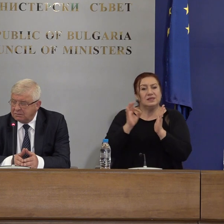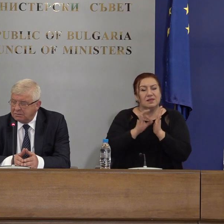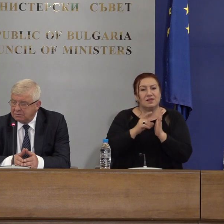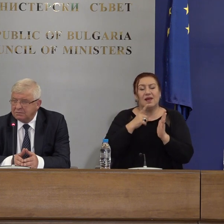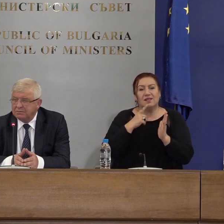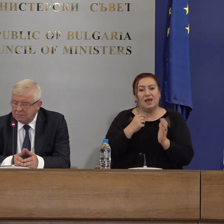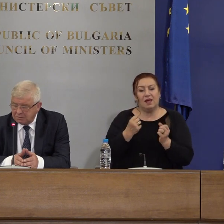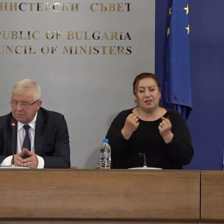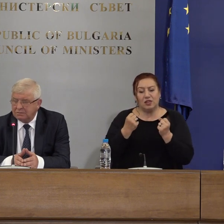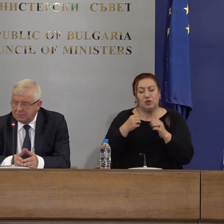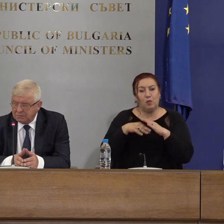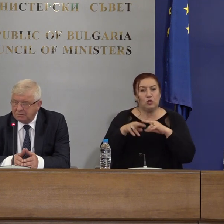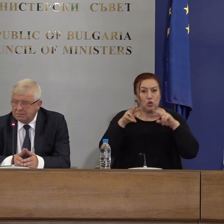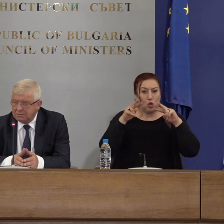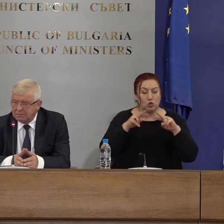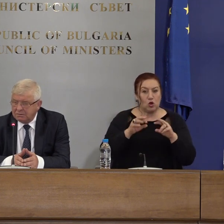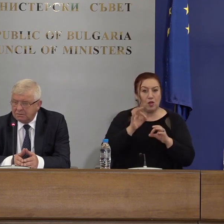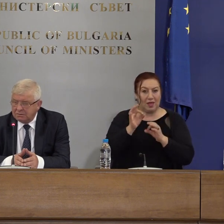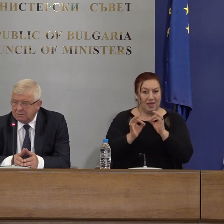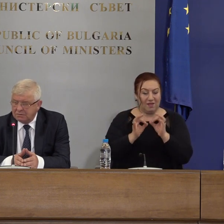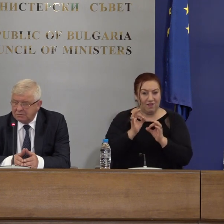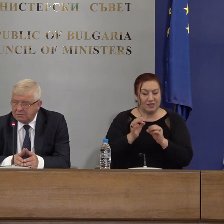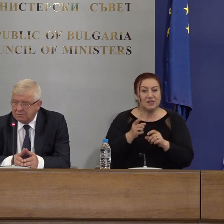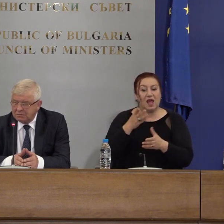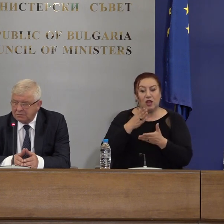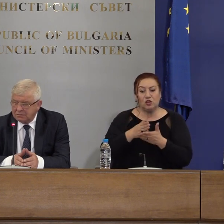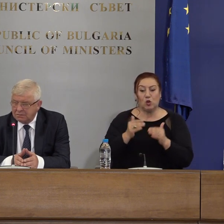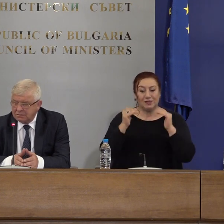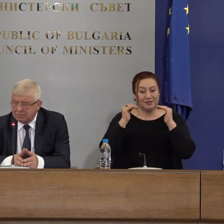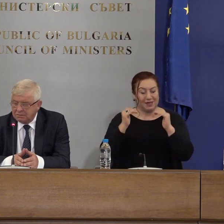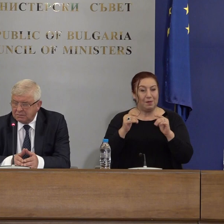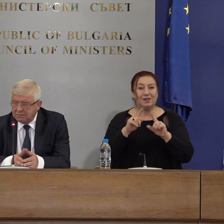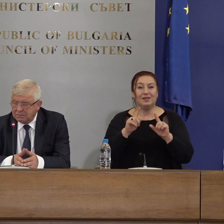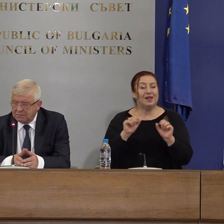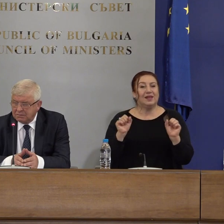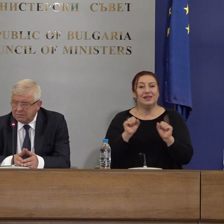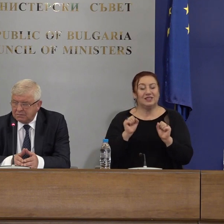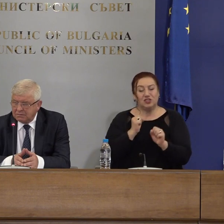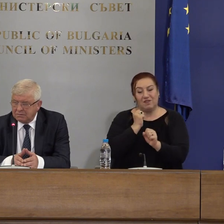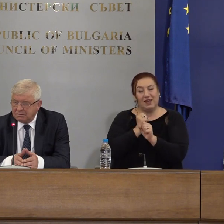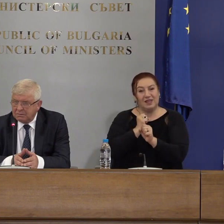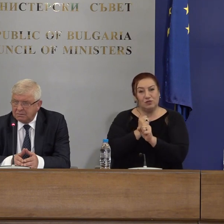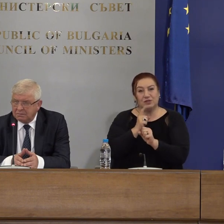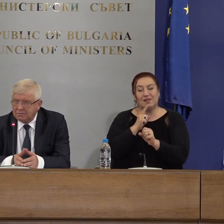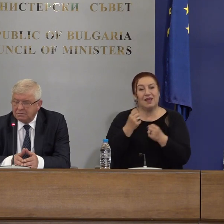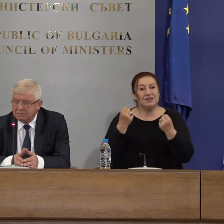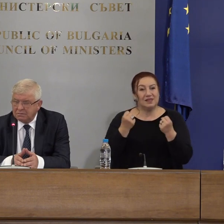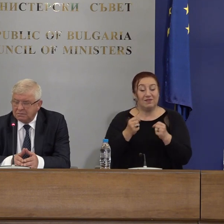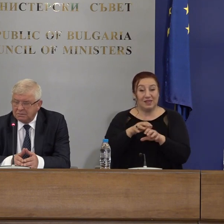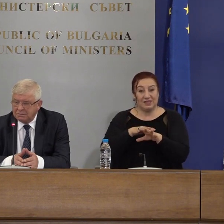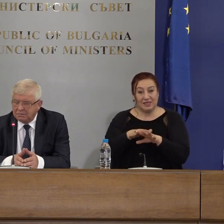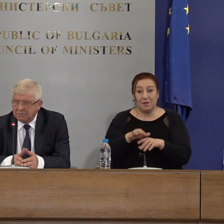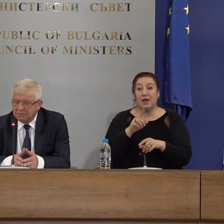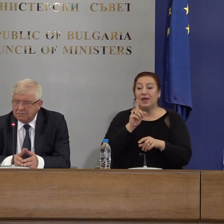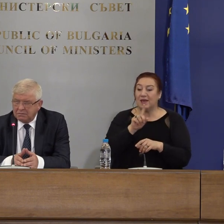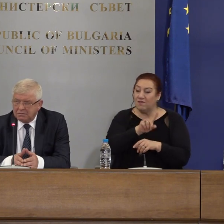контрол инфекцията до степен такава, че да не застрашава дейността на здравната система и тя във всеки един момент да може